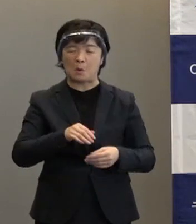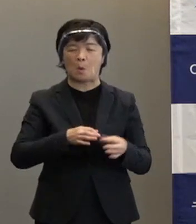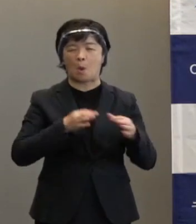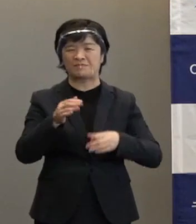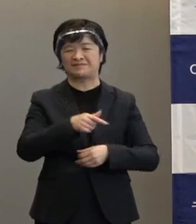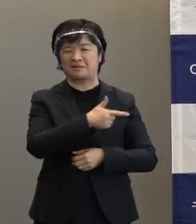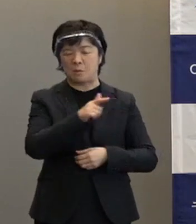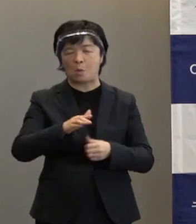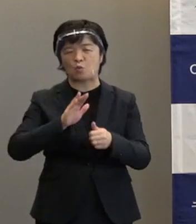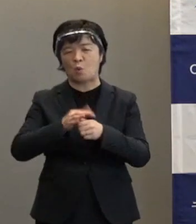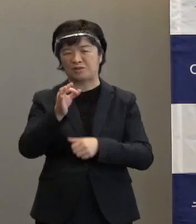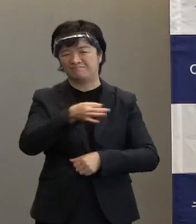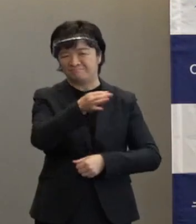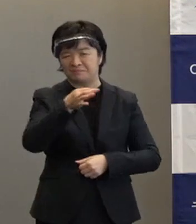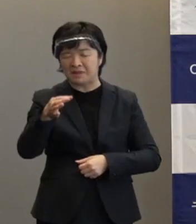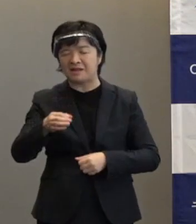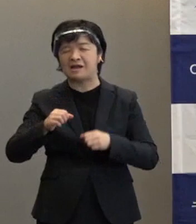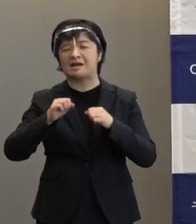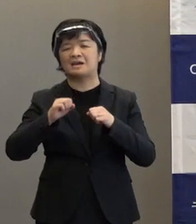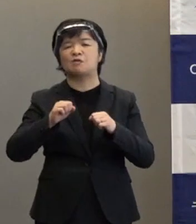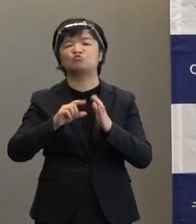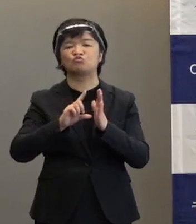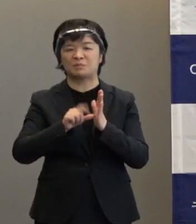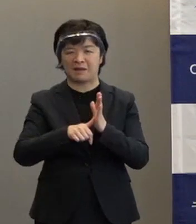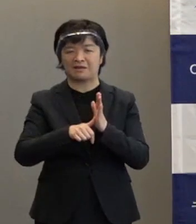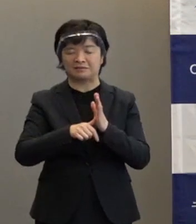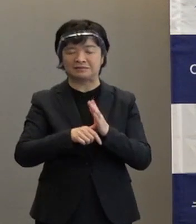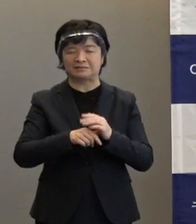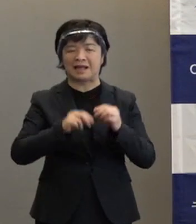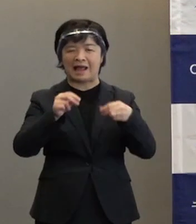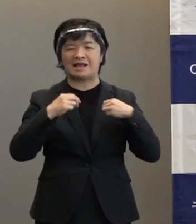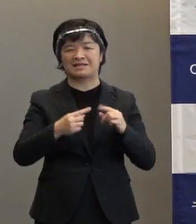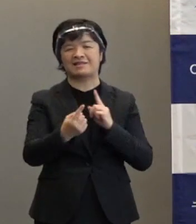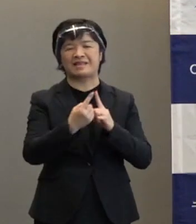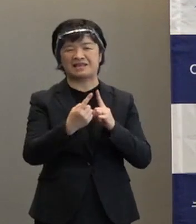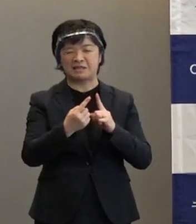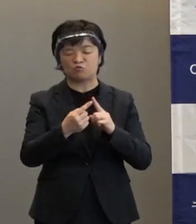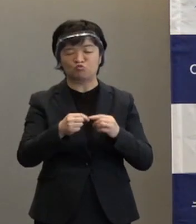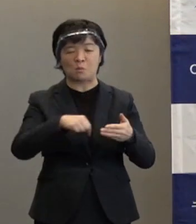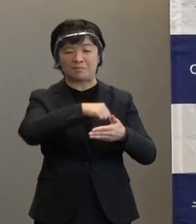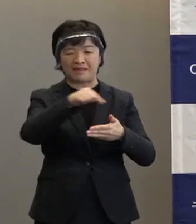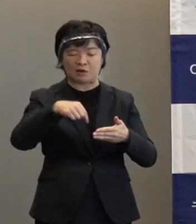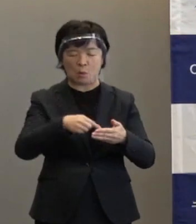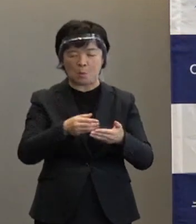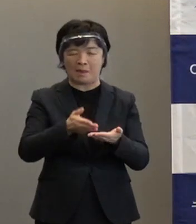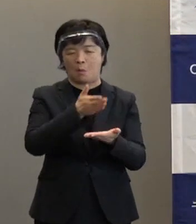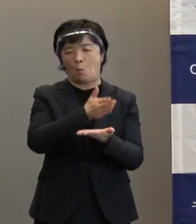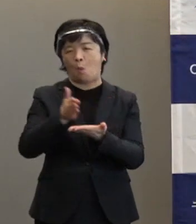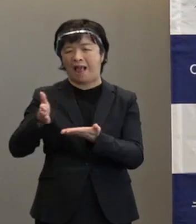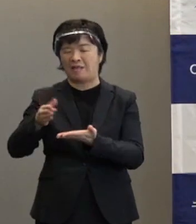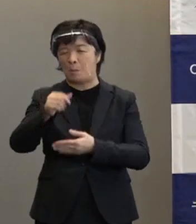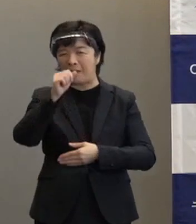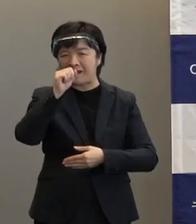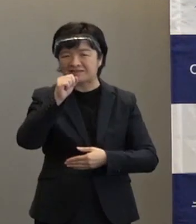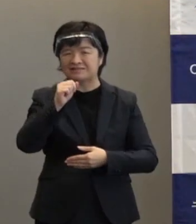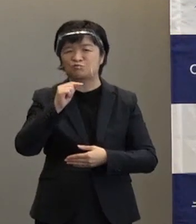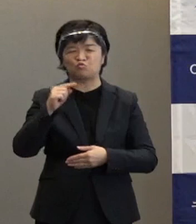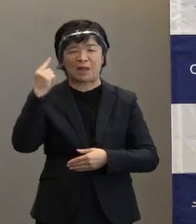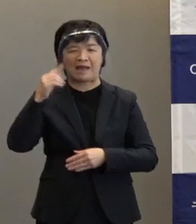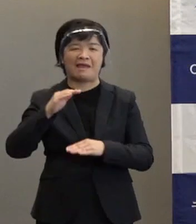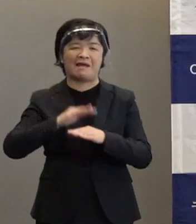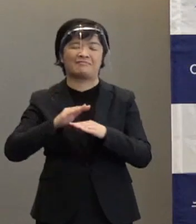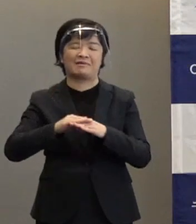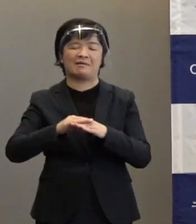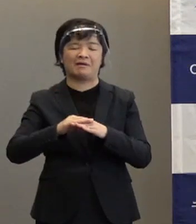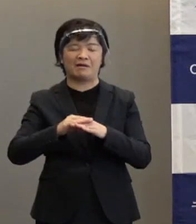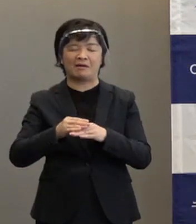、やはり感染対策によって分けていくべきだという考え方の中で、国としても協力金の制度ができてきたと。